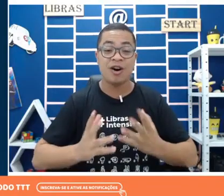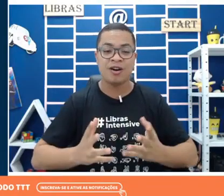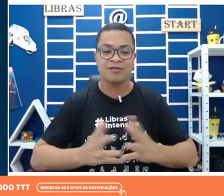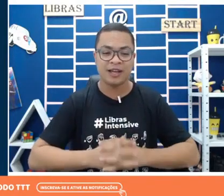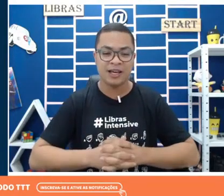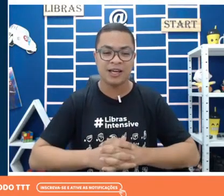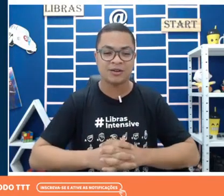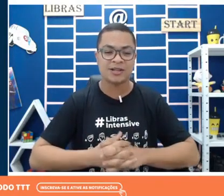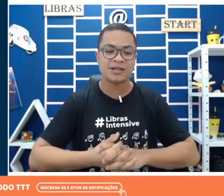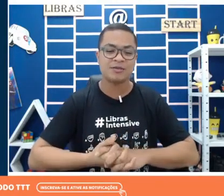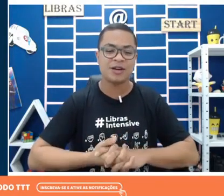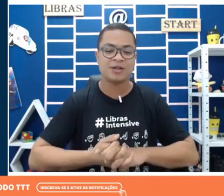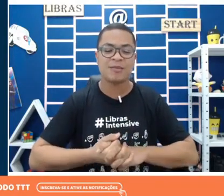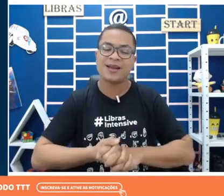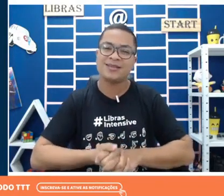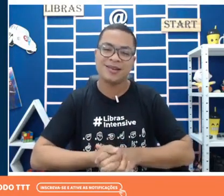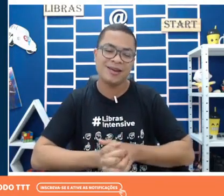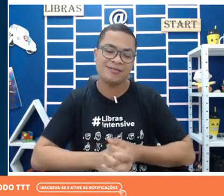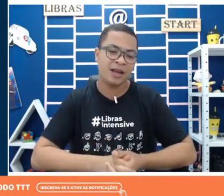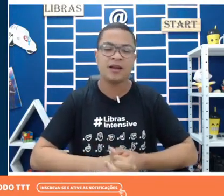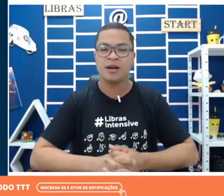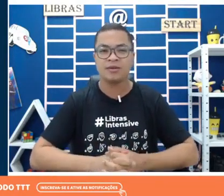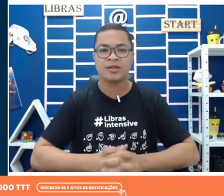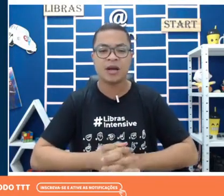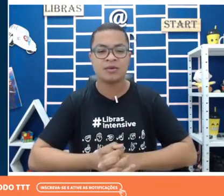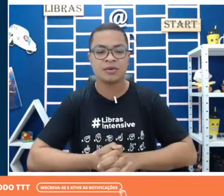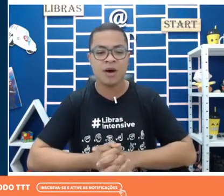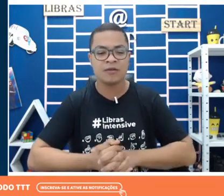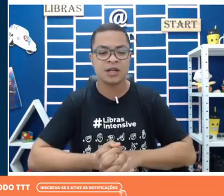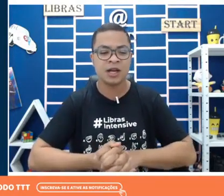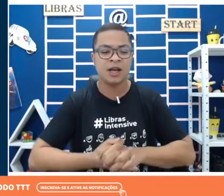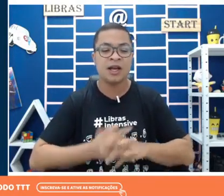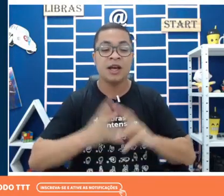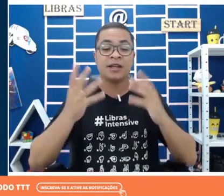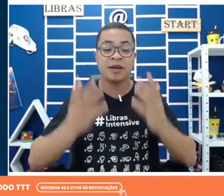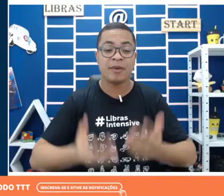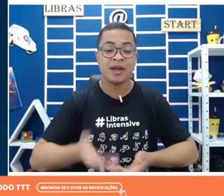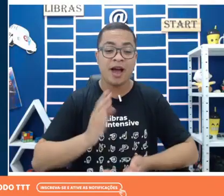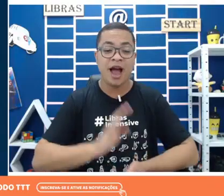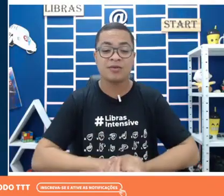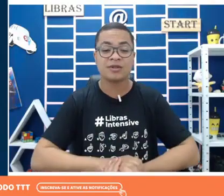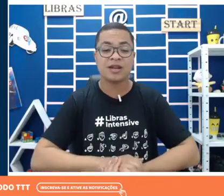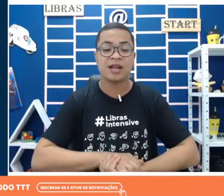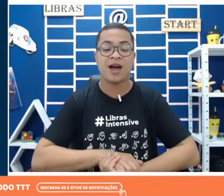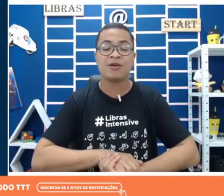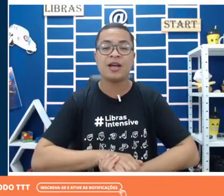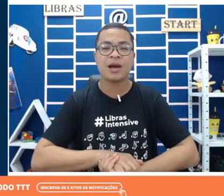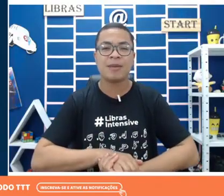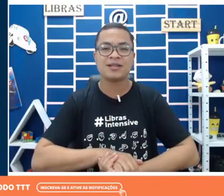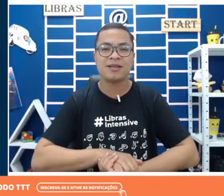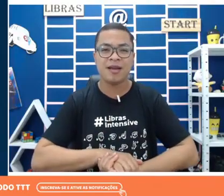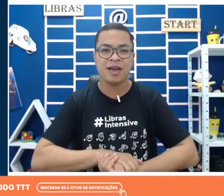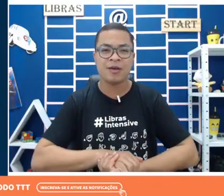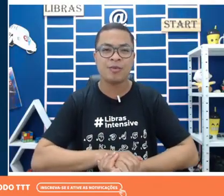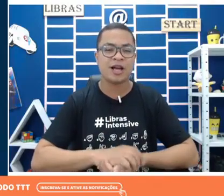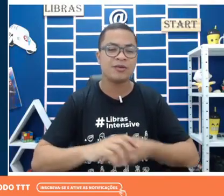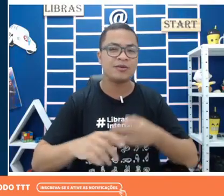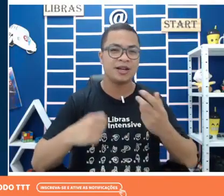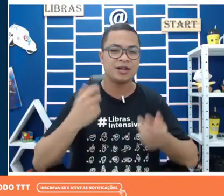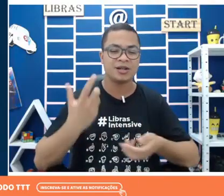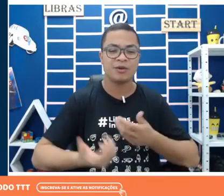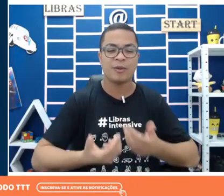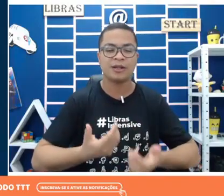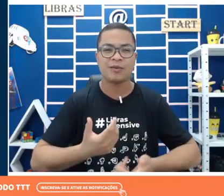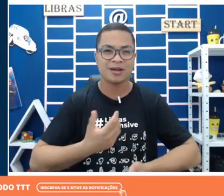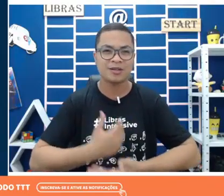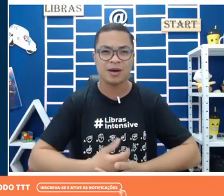gente nova aí que entrou recentemente. É um prazer ter os alunos novos aí. E também alunos que entraram aí há mais tempo. Tem alunos